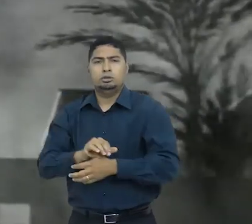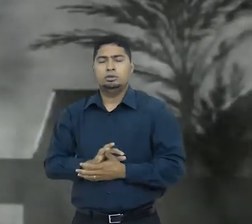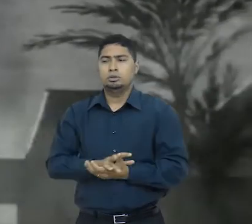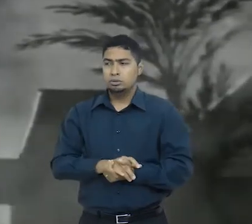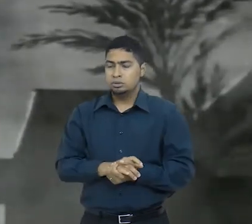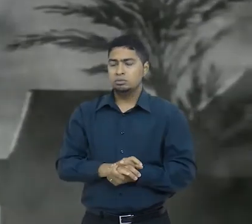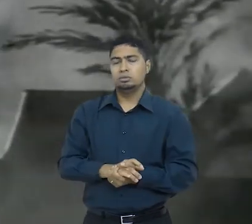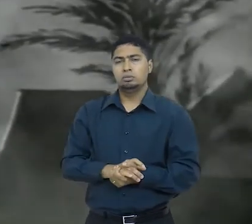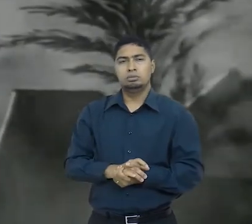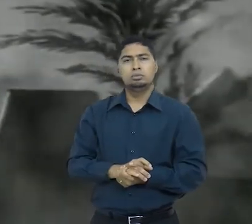depois.